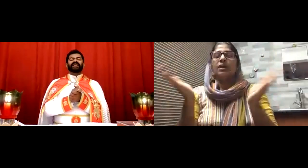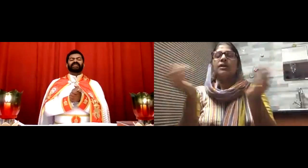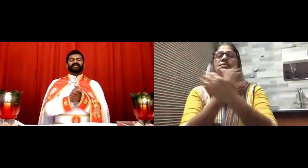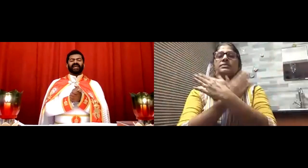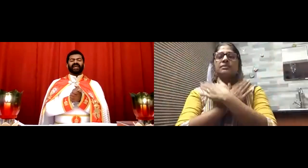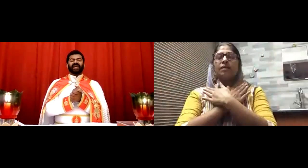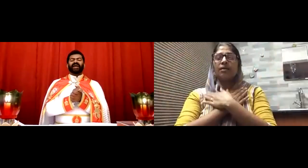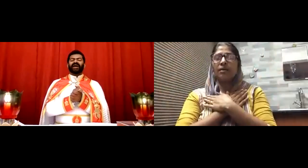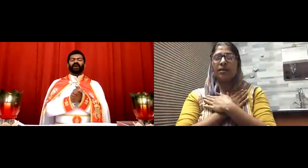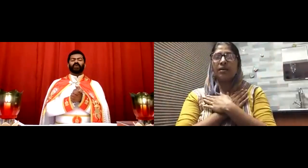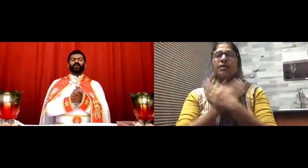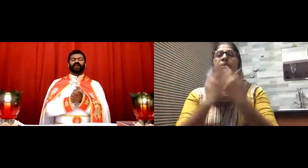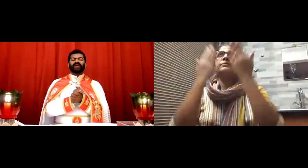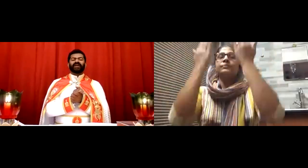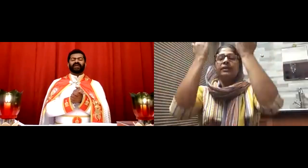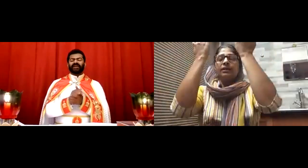ഗുരുവിൻ